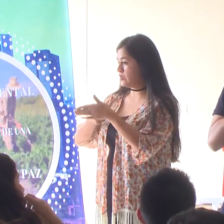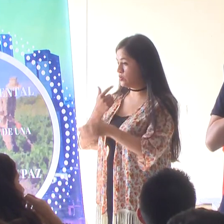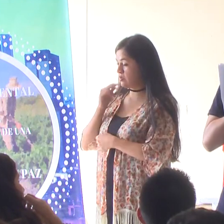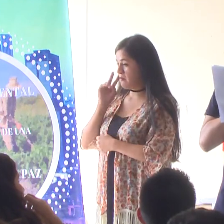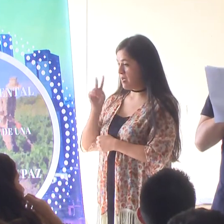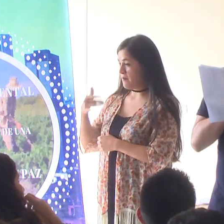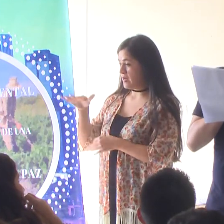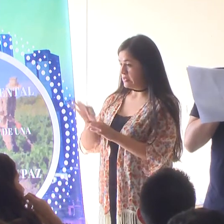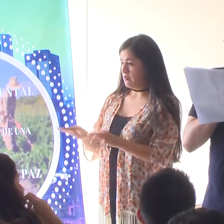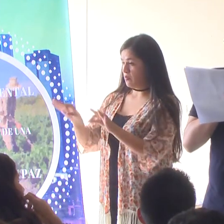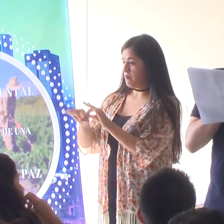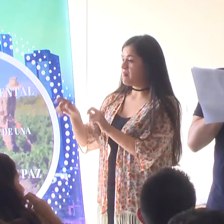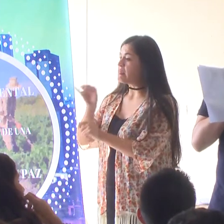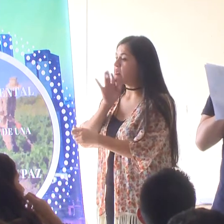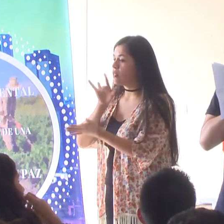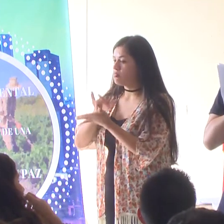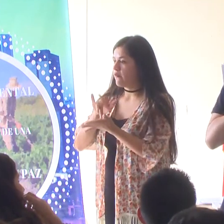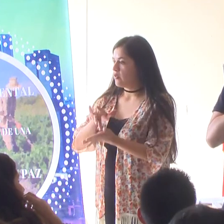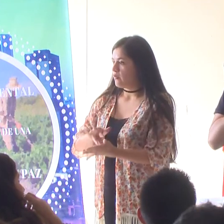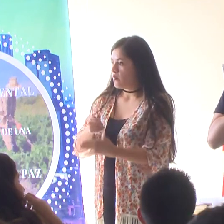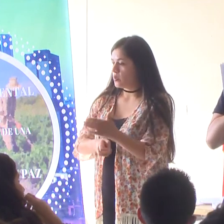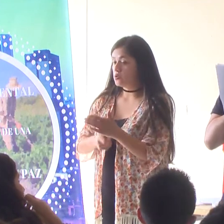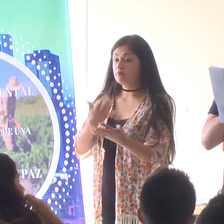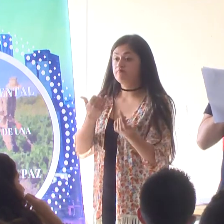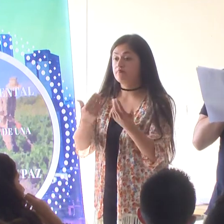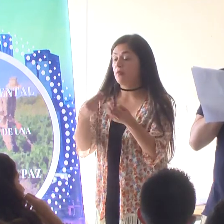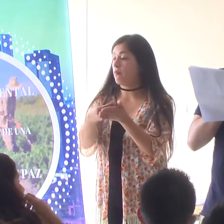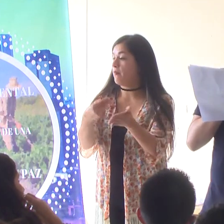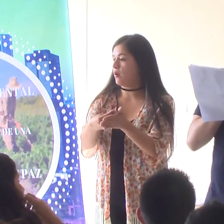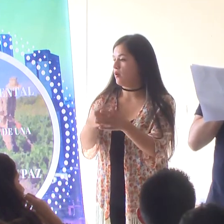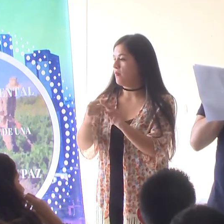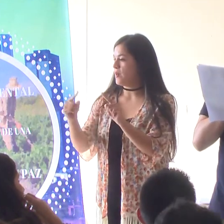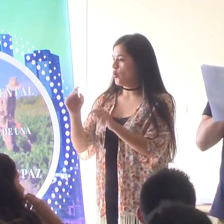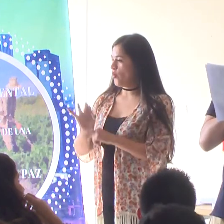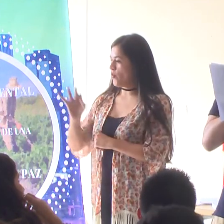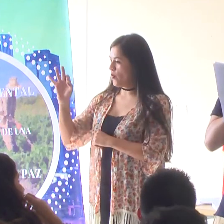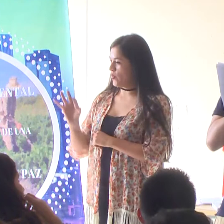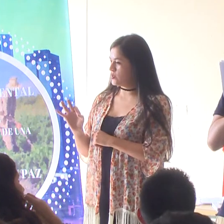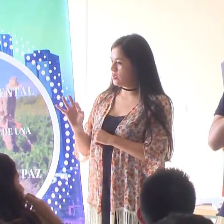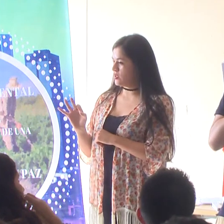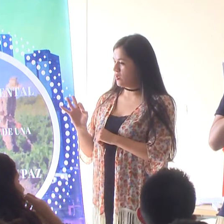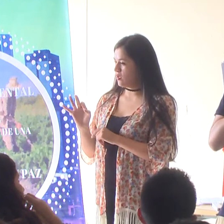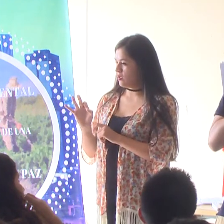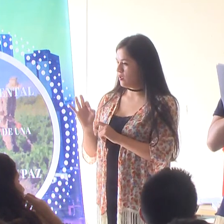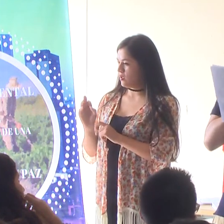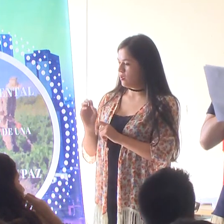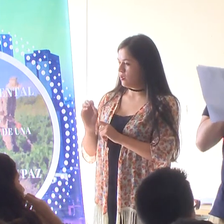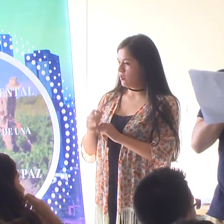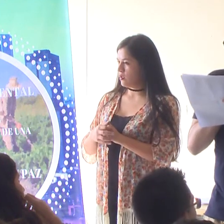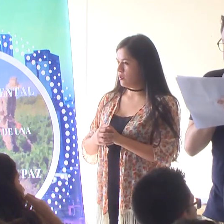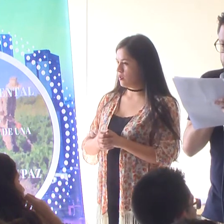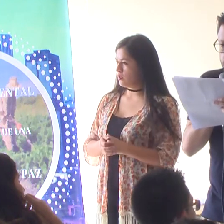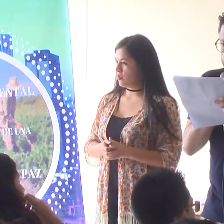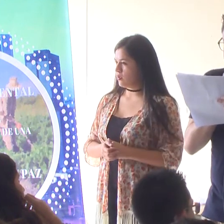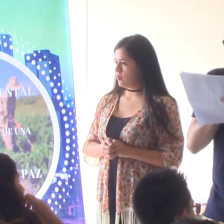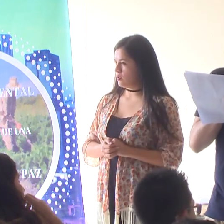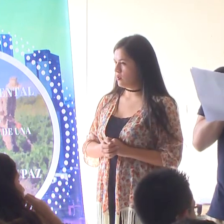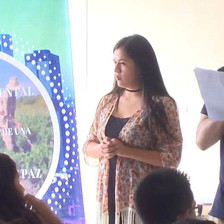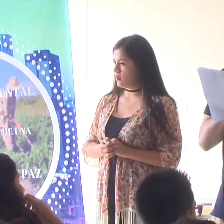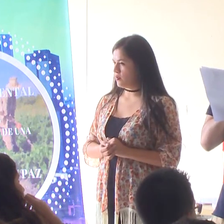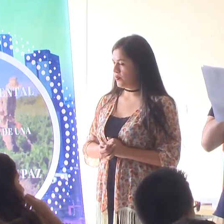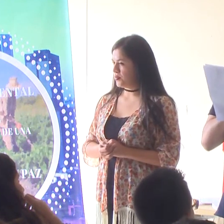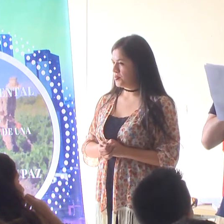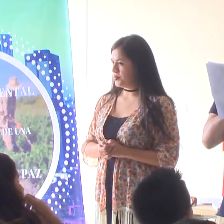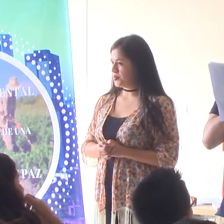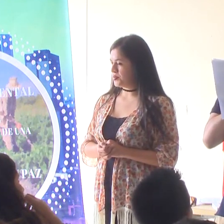deudores del impuesto predial que el porcentaje de ingreso que las personas gastan en pagar impuestos en un período de tiempo que